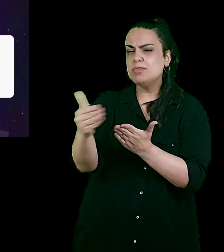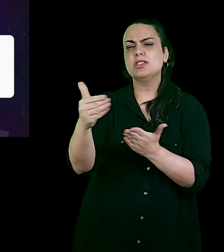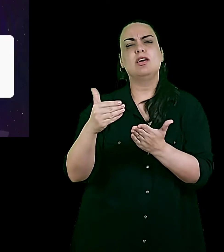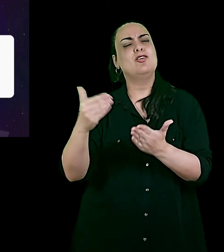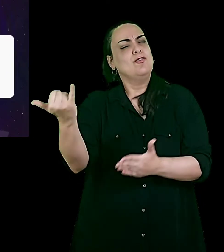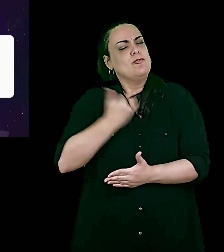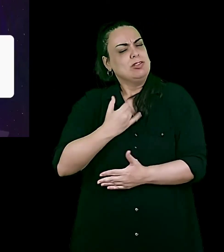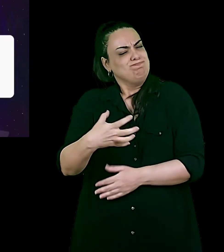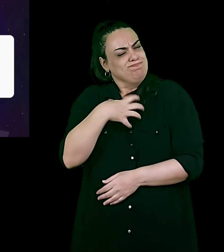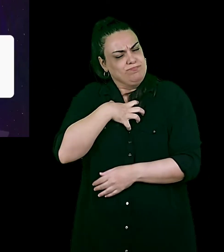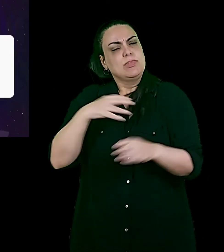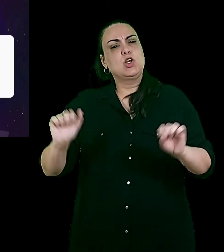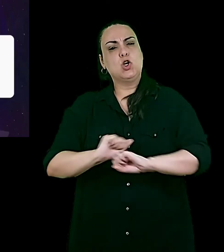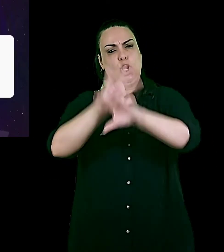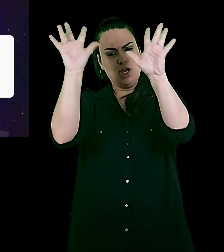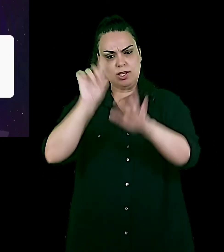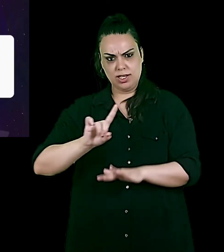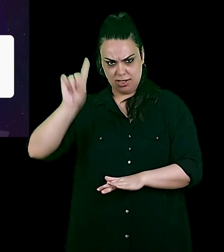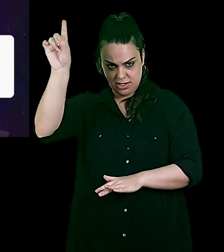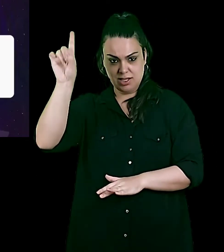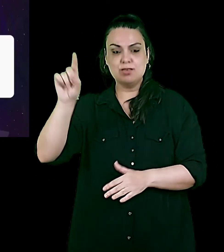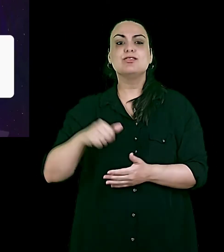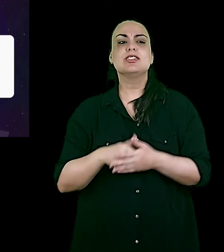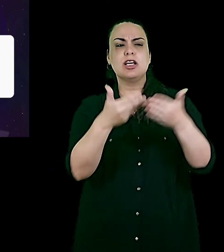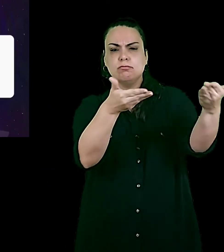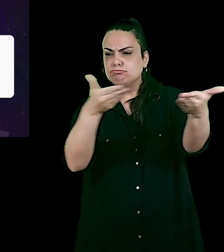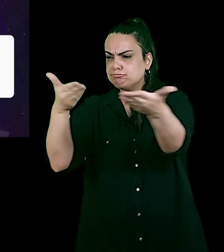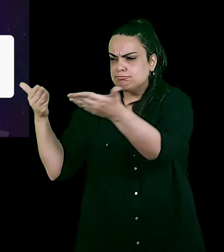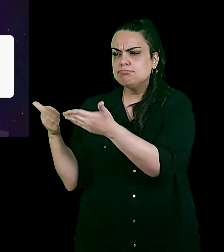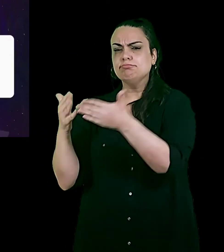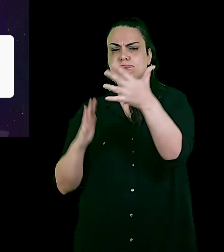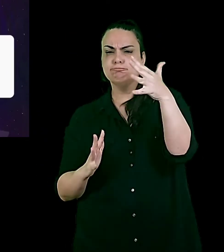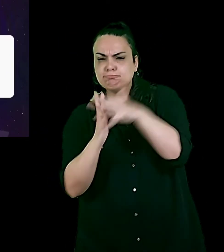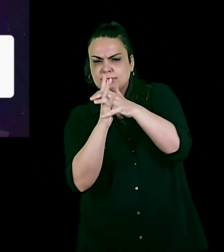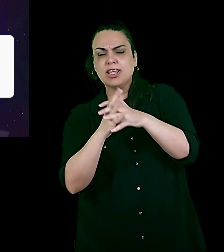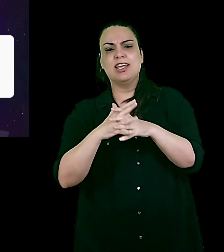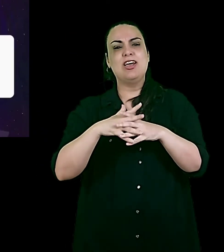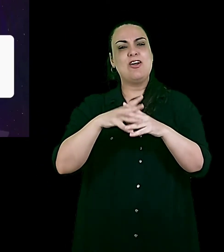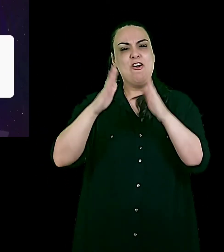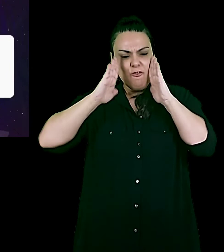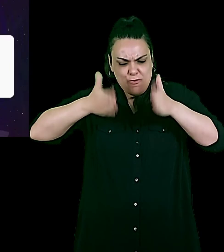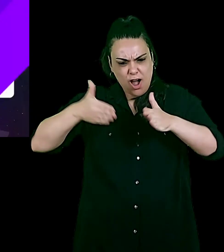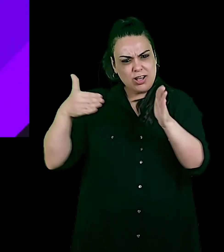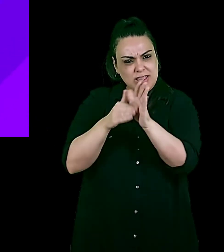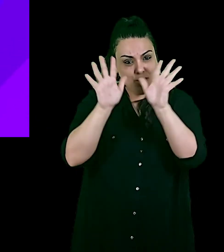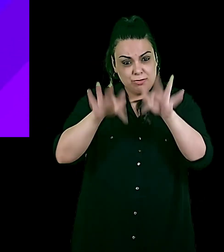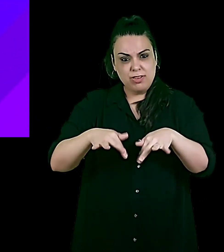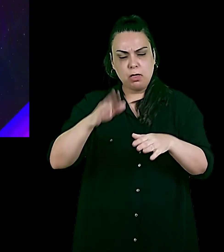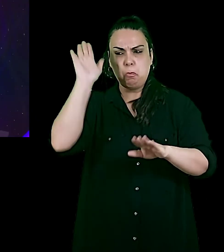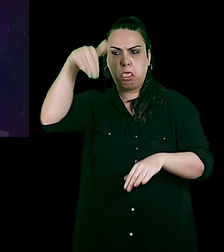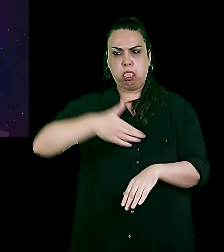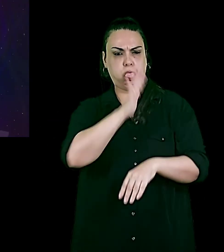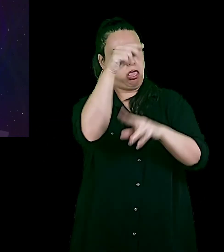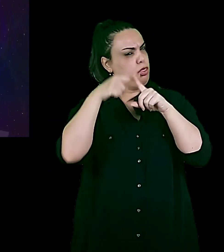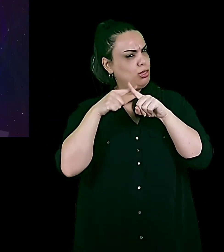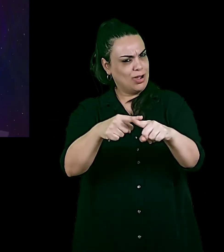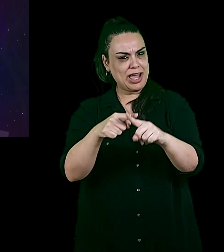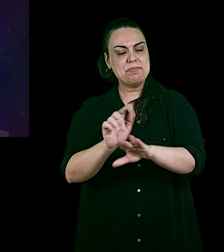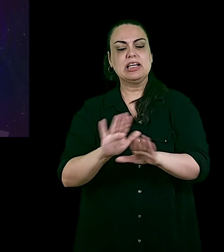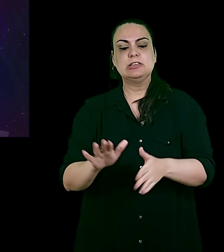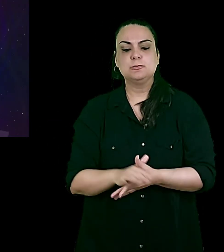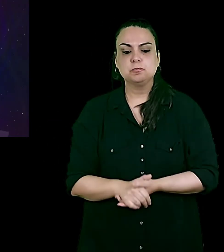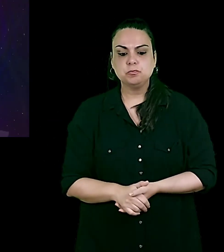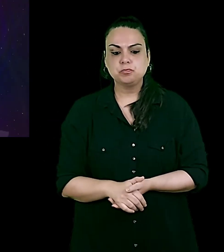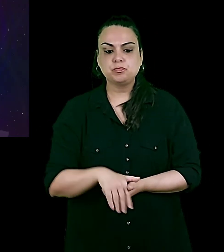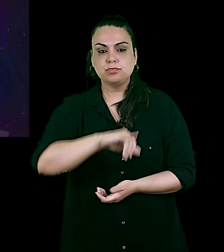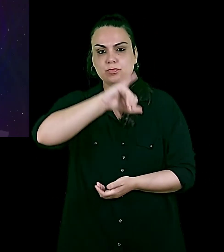muito comigo, glória a Deus. Chamados à excelência, foco até o fim, constância nunca mais. A Joelma